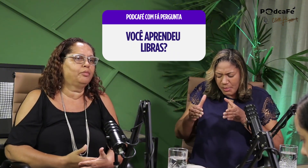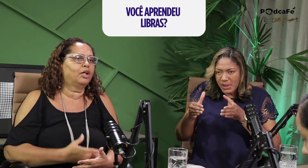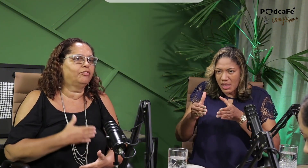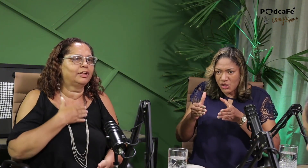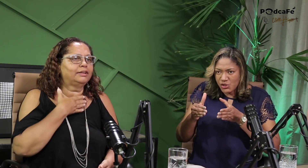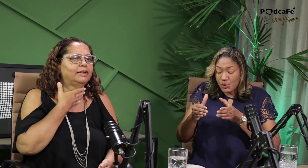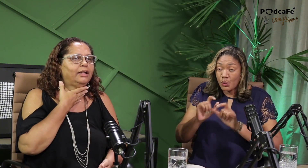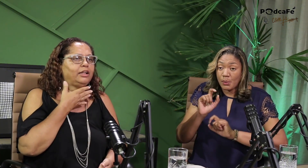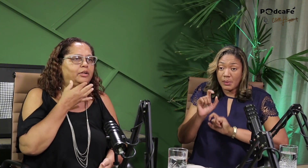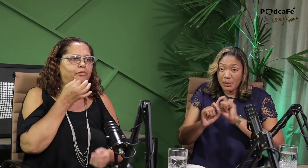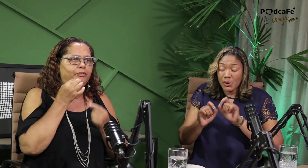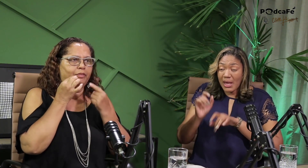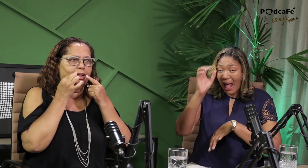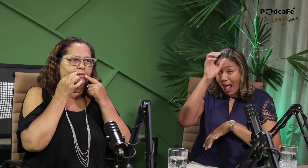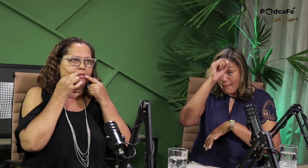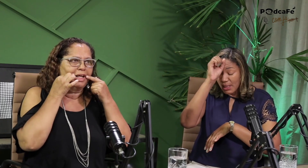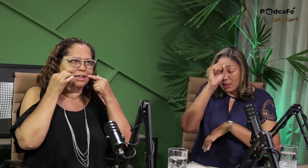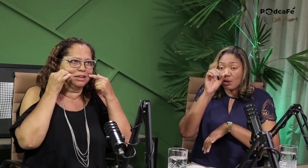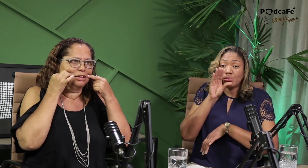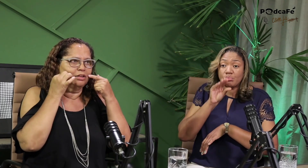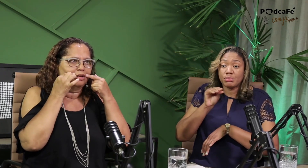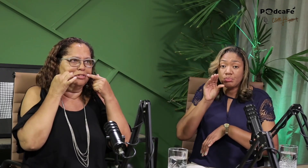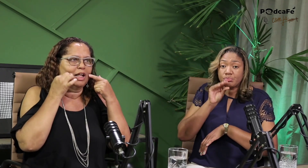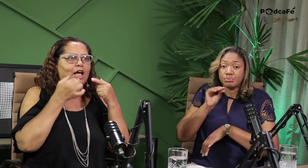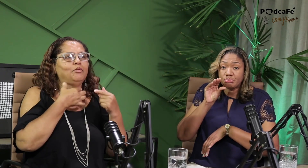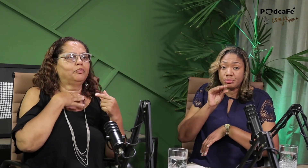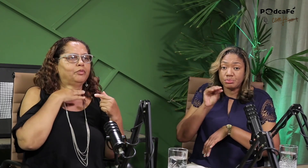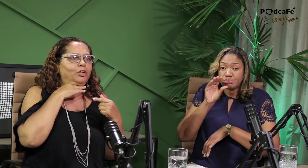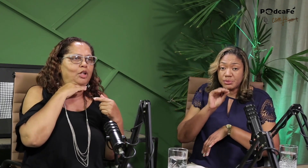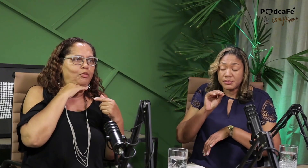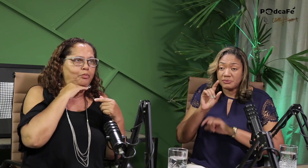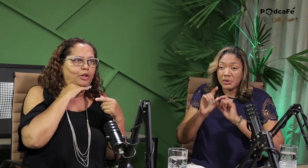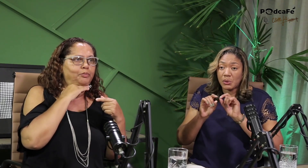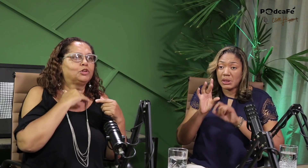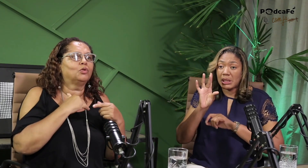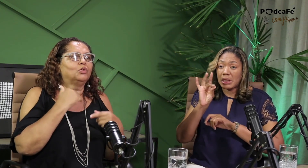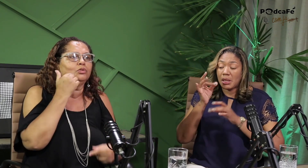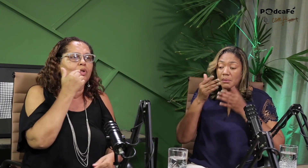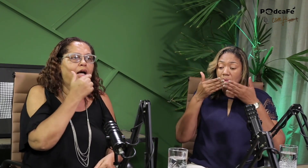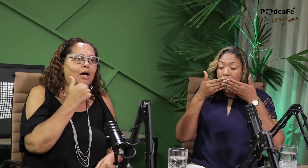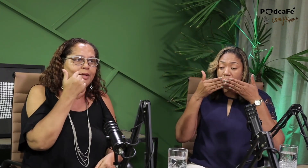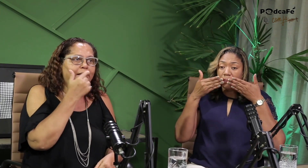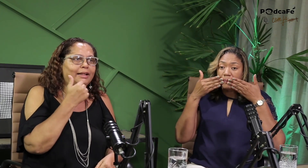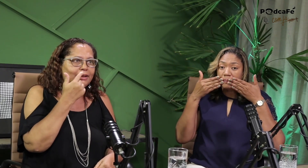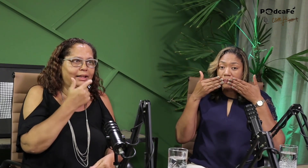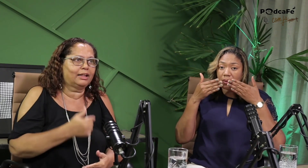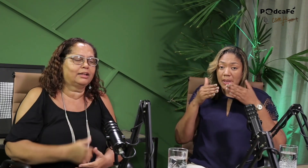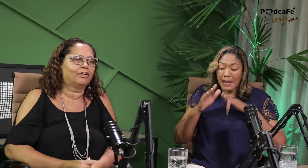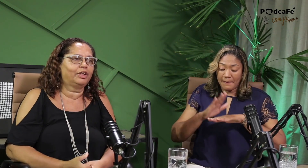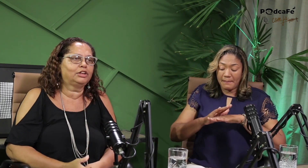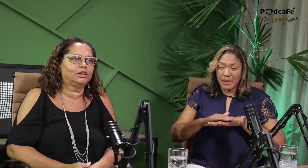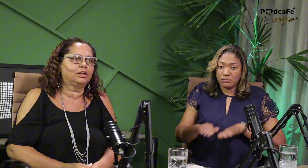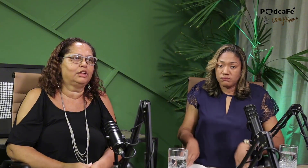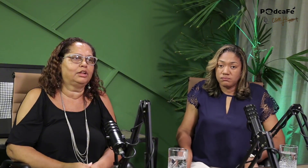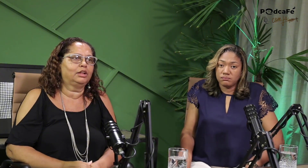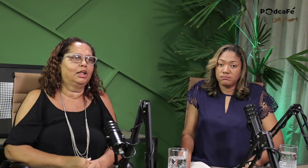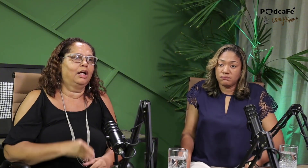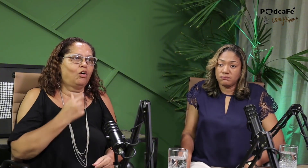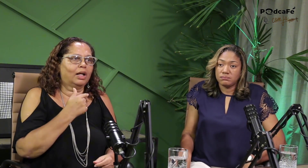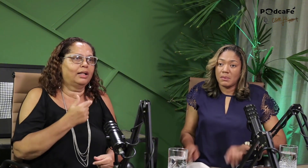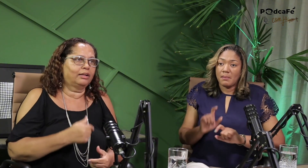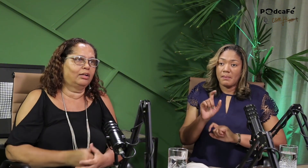leitura labial, fazia ele aprender durex nos lábios, botar a mão debaixo do pescoço, aprender as letras através